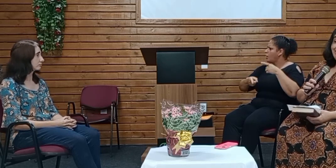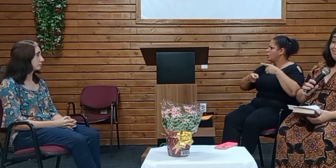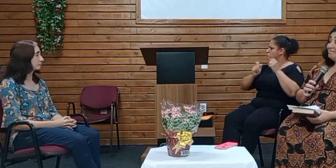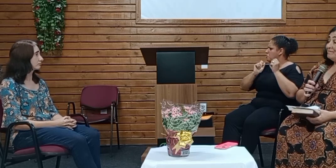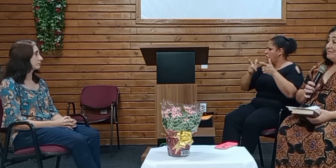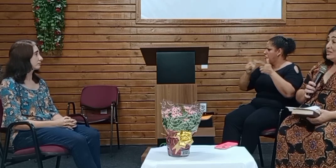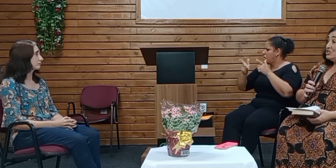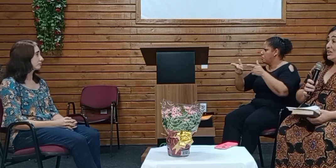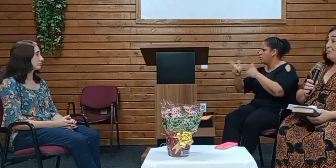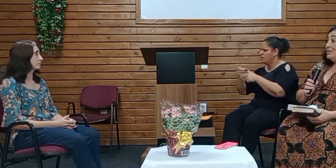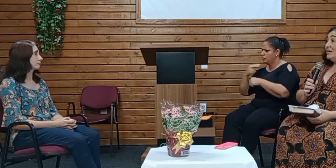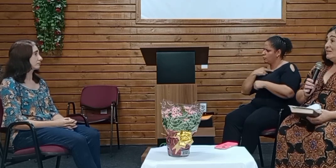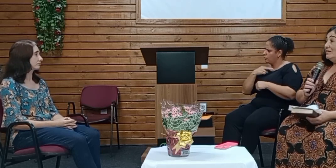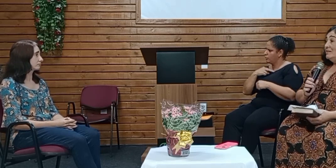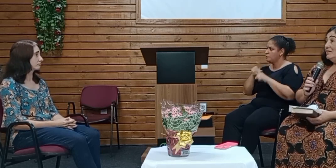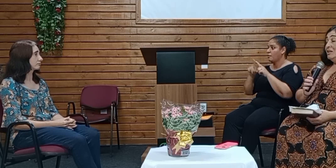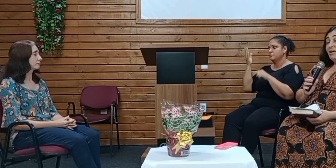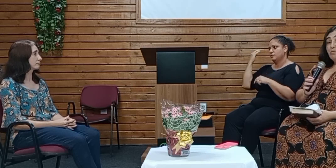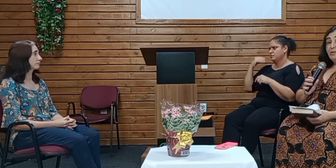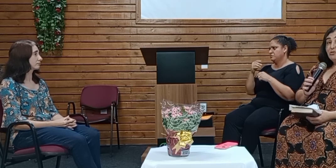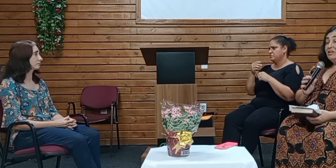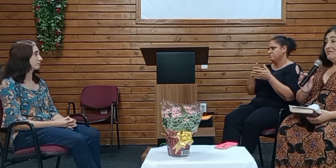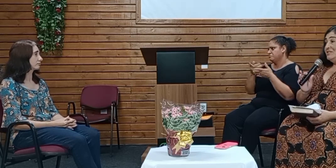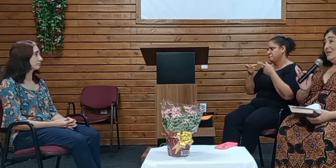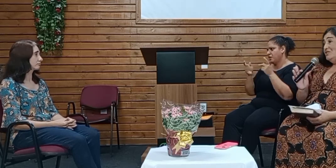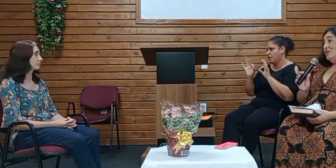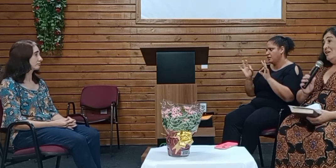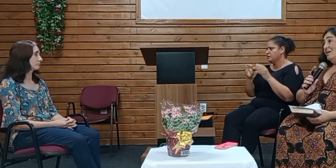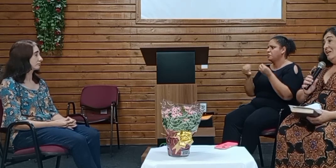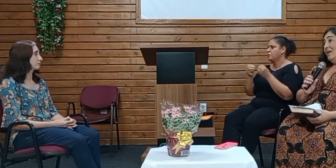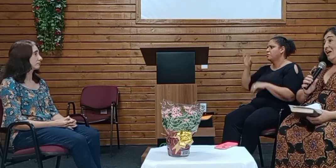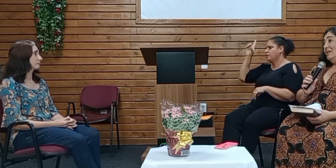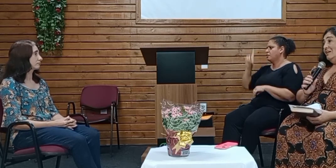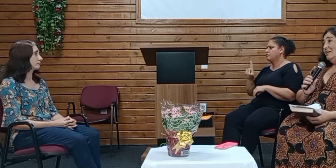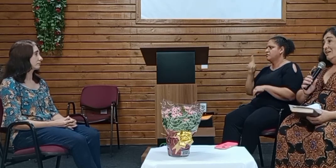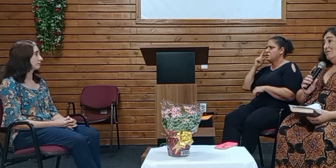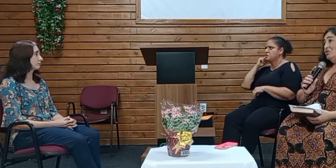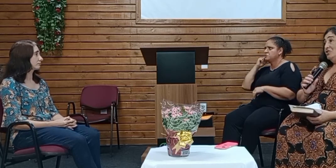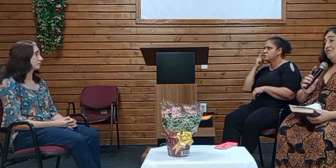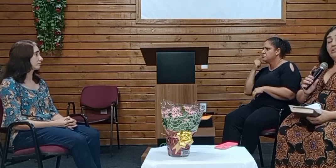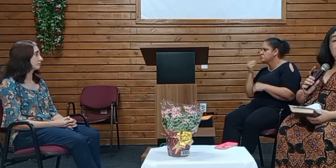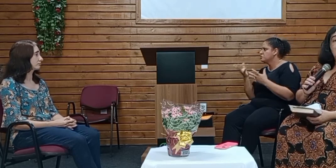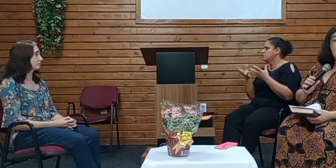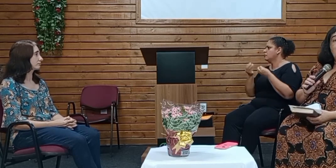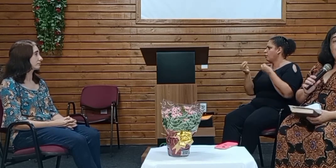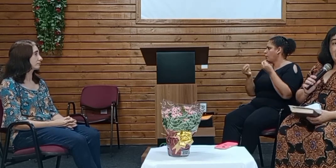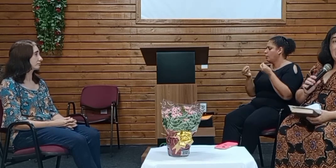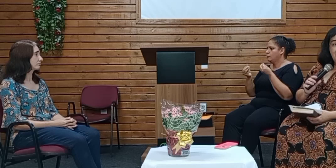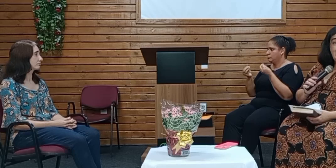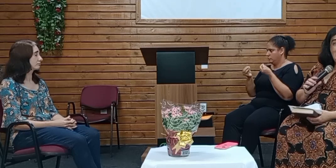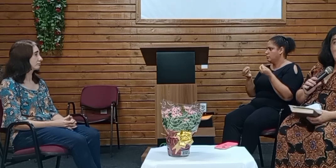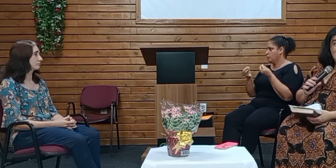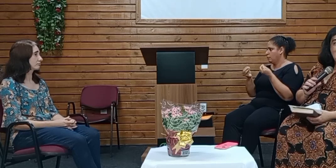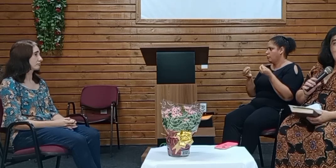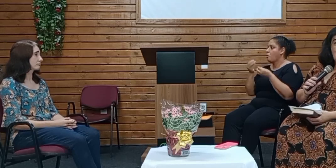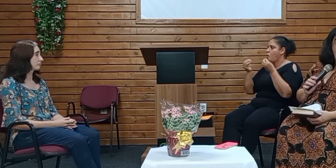que vem de tempo, né? Ainda mais uma pessoa deficiente, que nem ela, auditivo, não pode nem se defender,